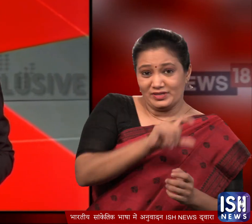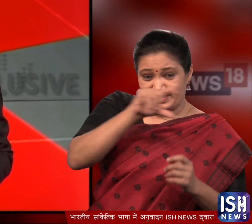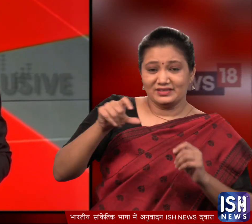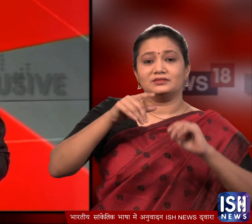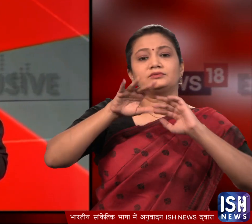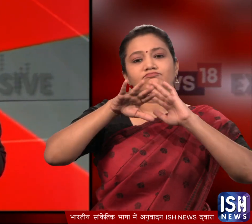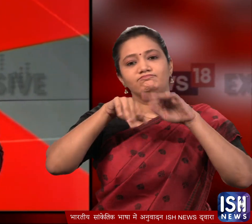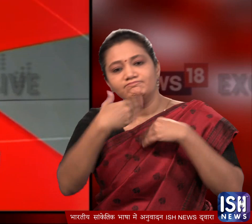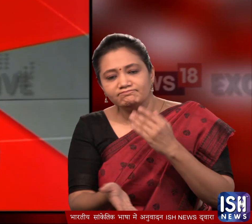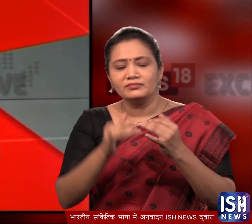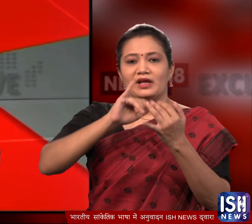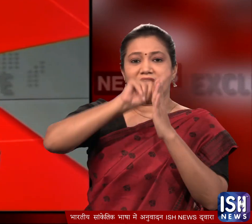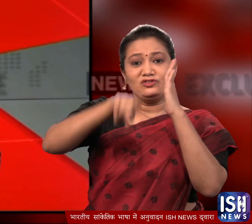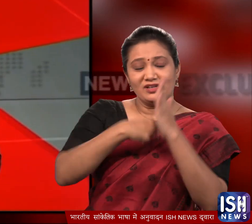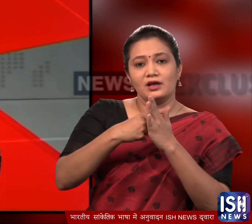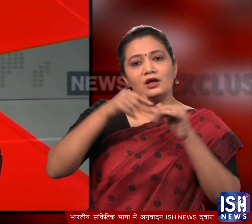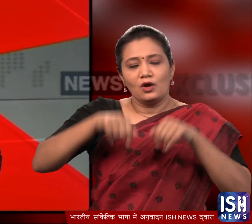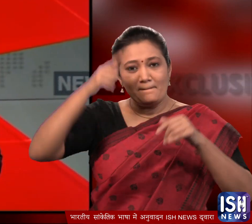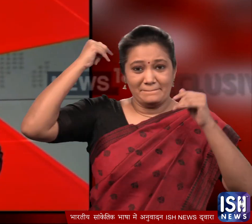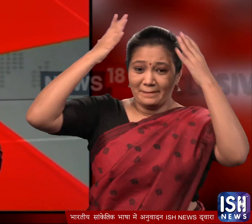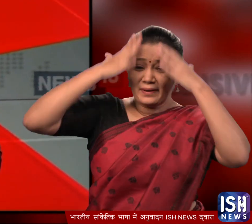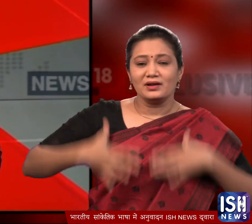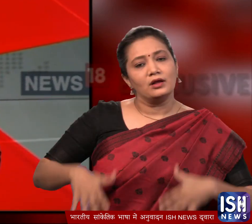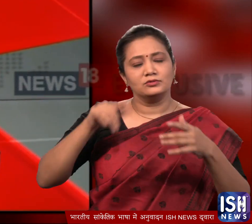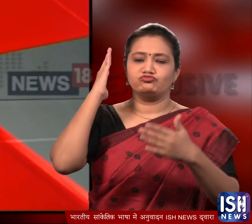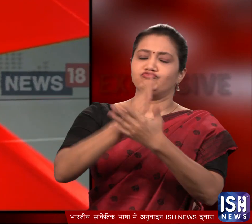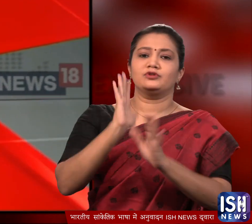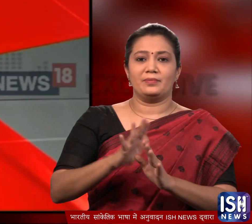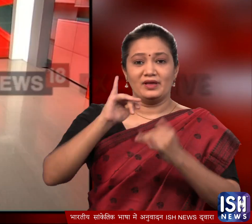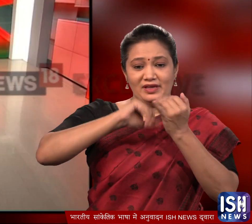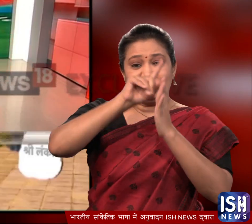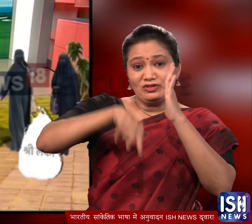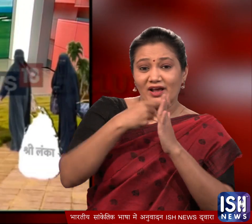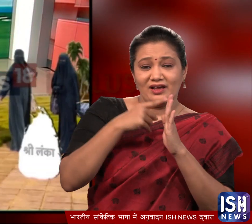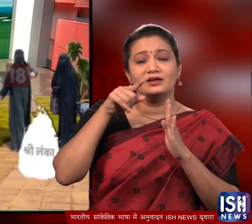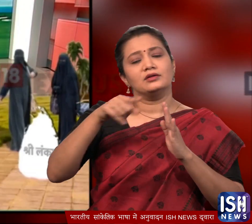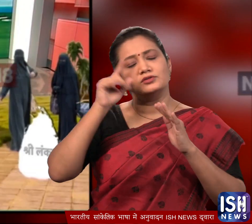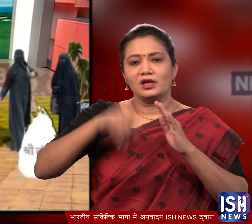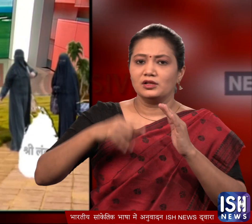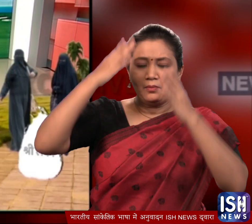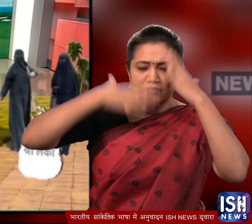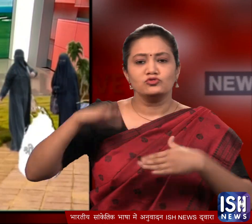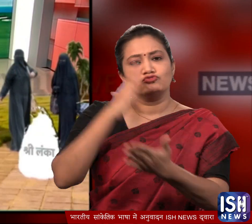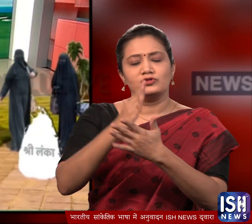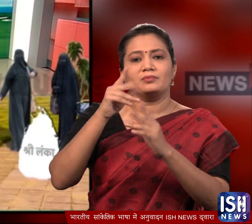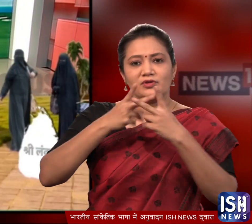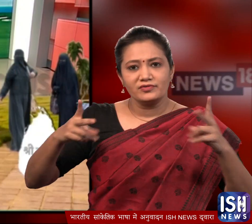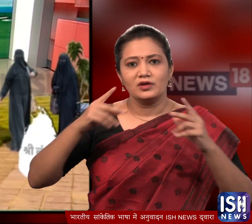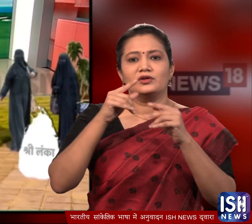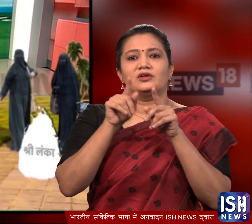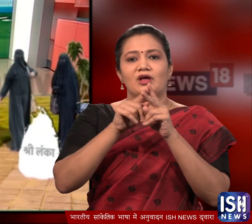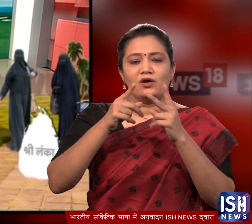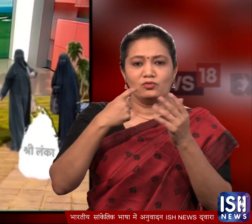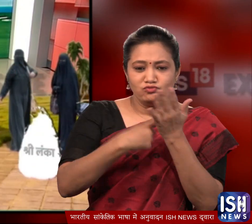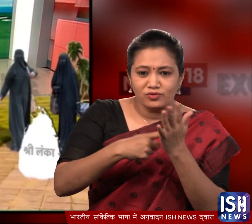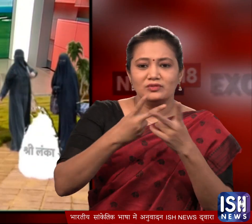स्विट्जरलैंड के बाद अब श्रीलंका भी बुर्के पर प्रतिबंध लगाने की तैयारी में है। श्रीलंका में बुर्का पहनने पर रोक लगाने की तैयारी हो चुकी है। इसके लिए वहां